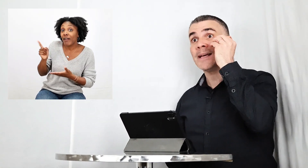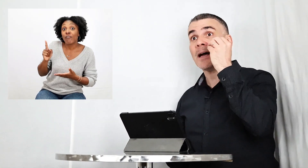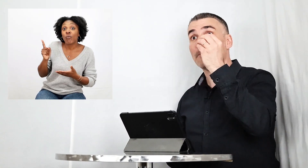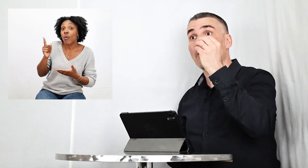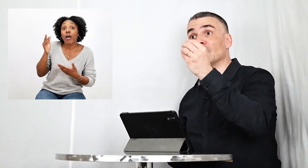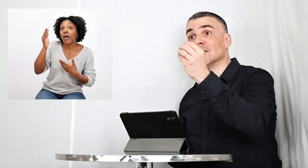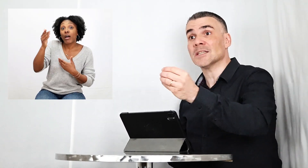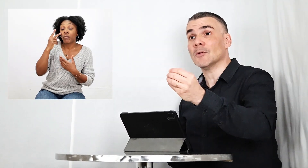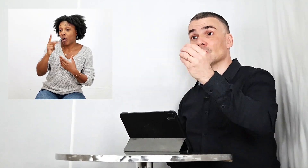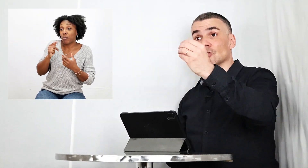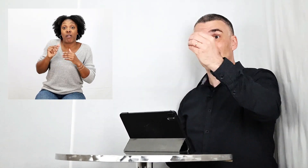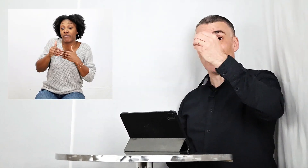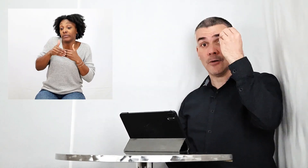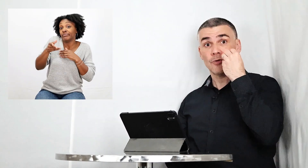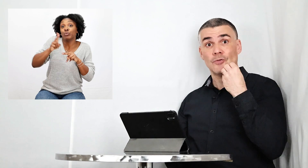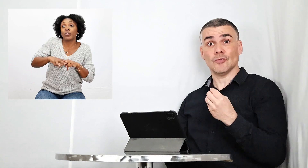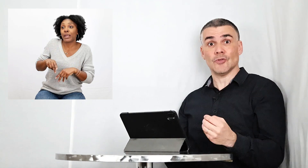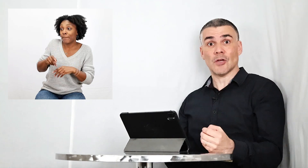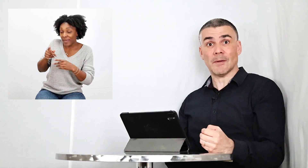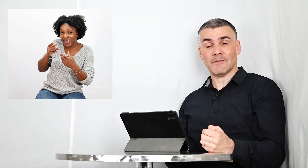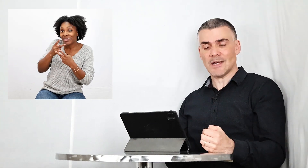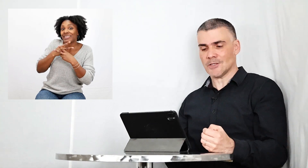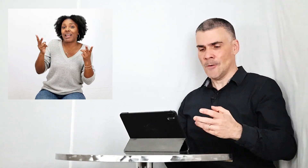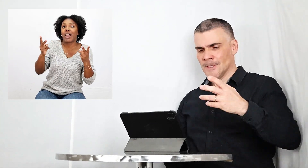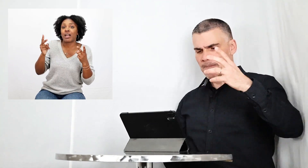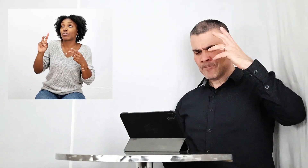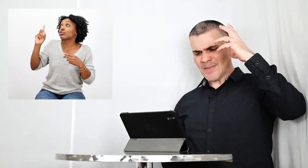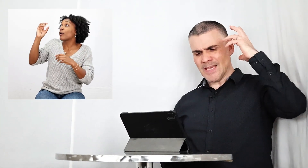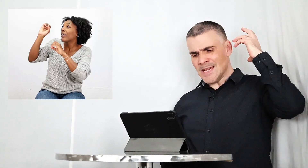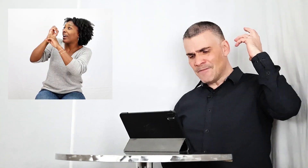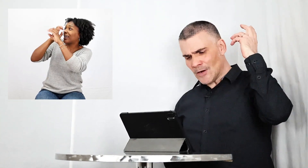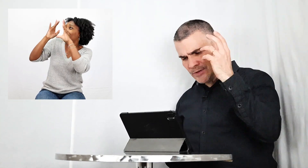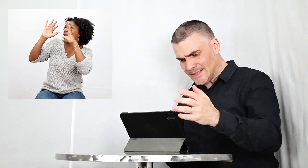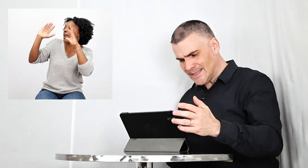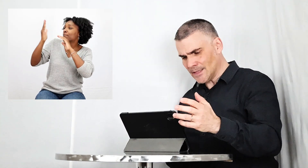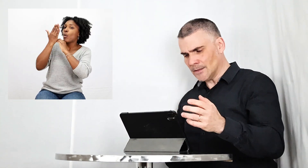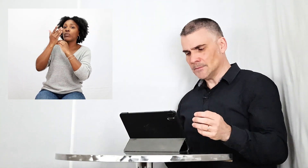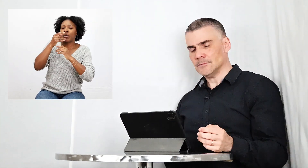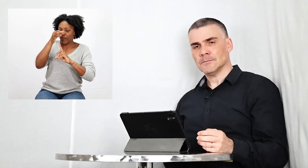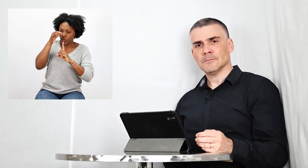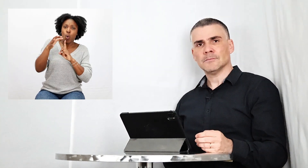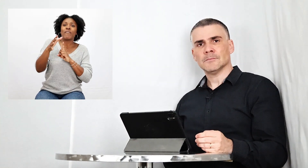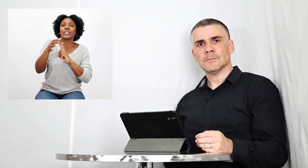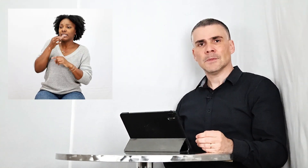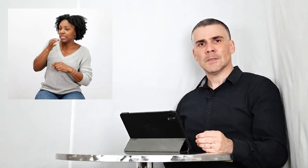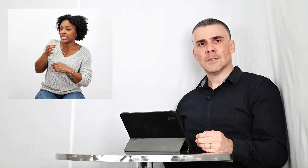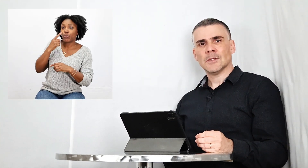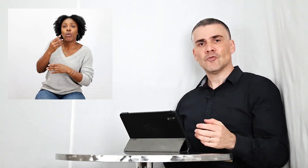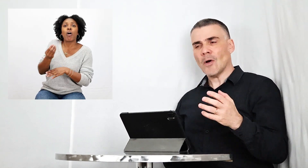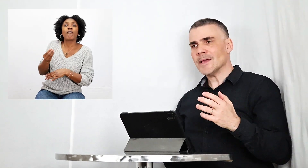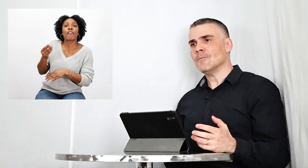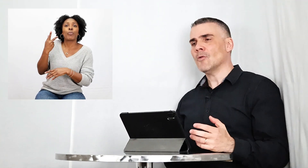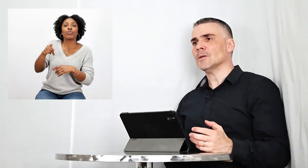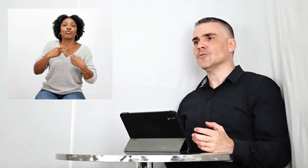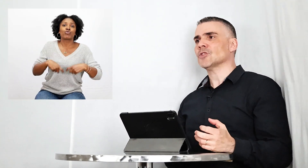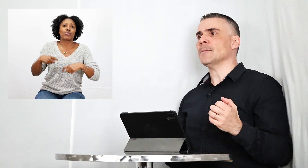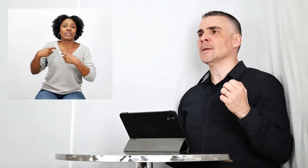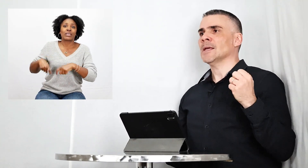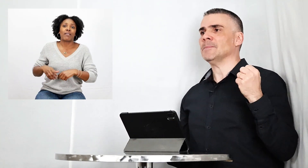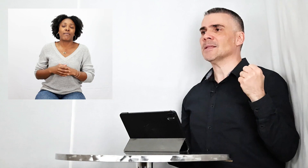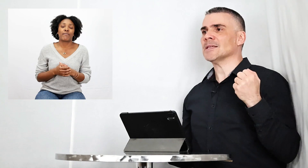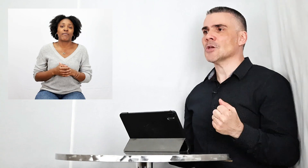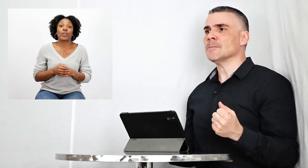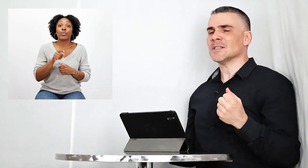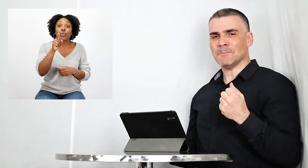il le déclare prophétiquement sur ce qu'il a reçu de Dieu comme révélation, et il va le dire. Toi et moi, nous